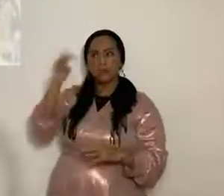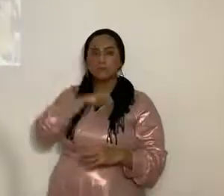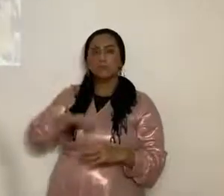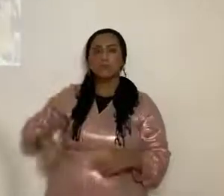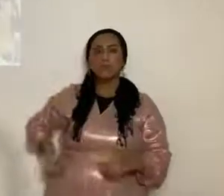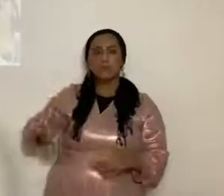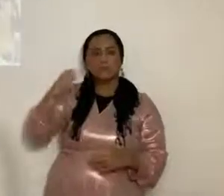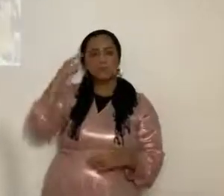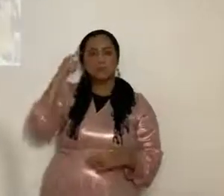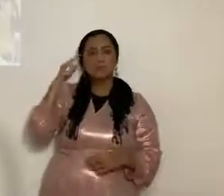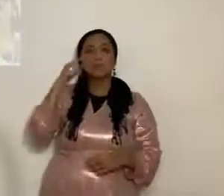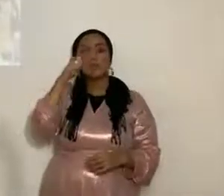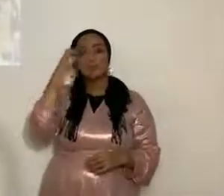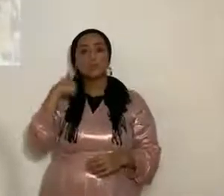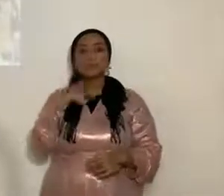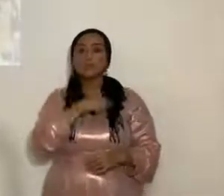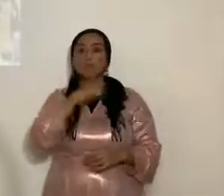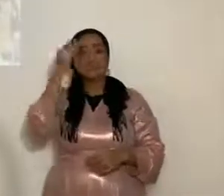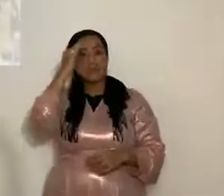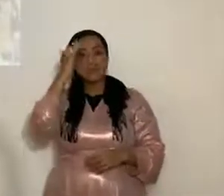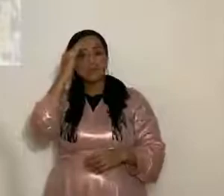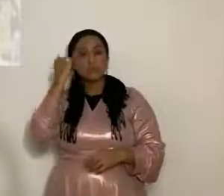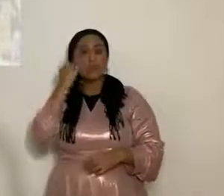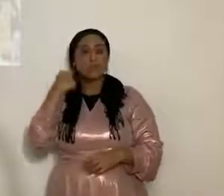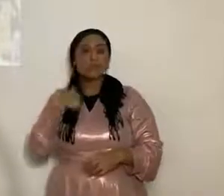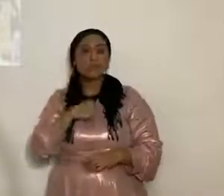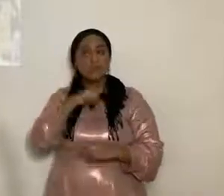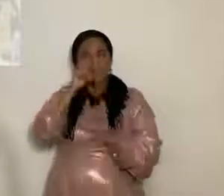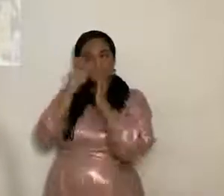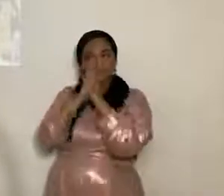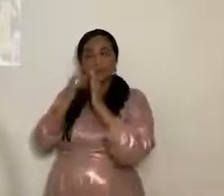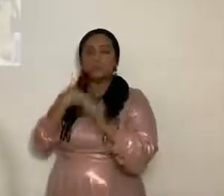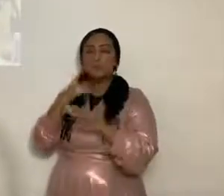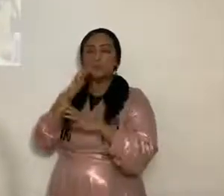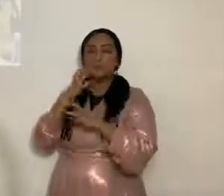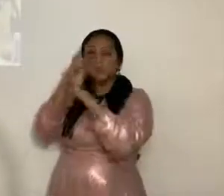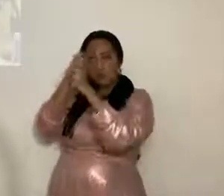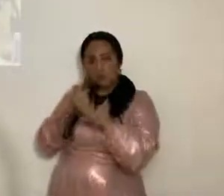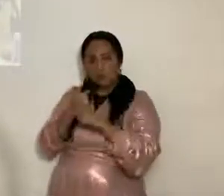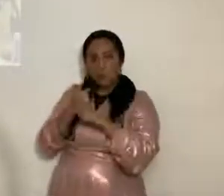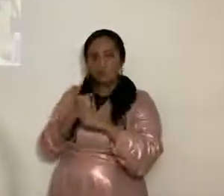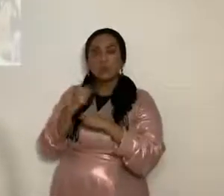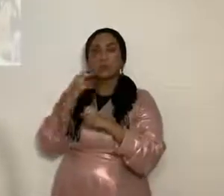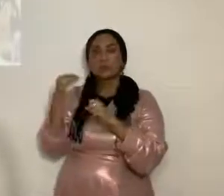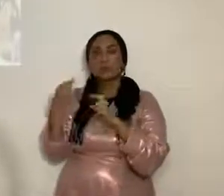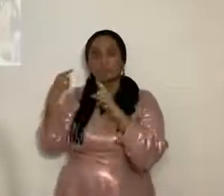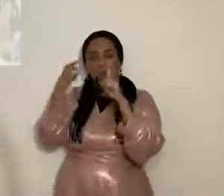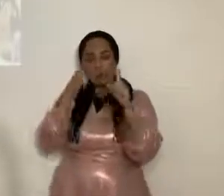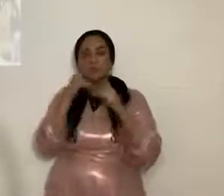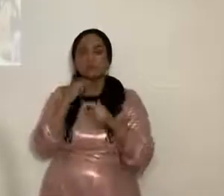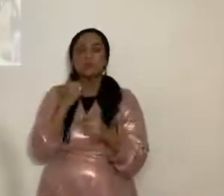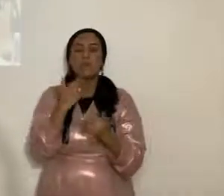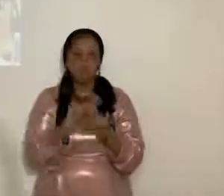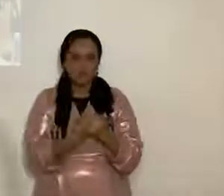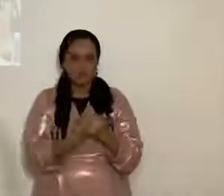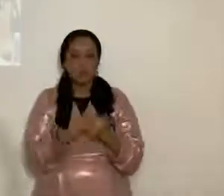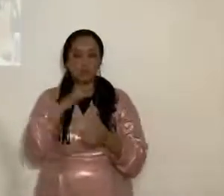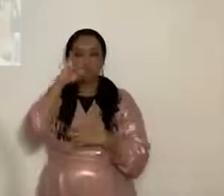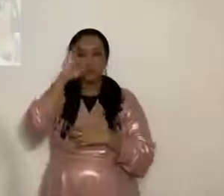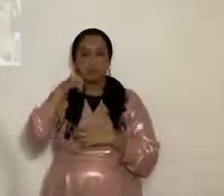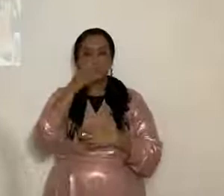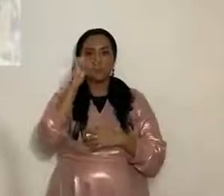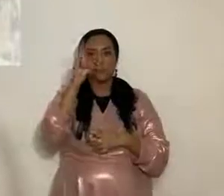HaMashiach? Porque sabemos que si pedimos, recibiremos. Y su consecuencia es buena.